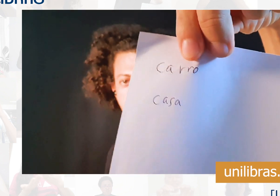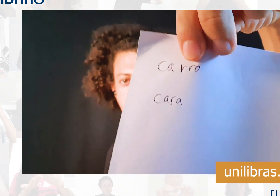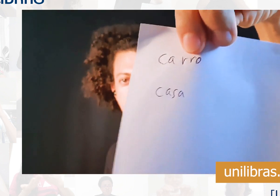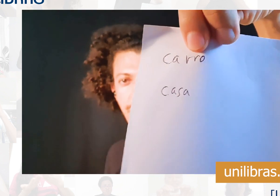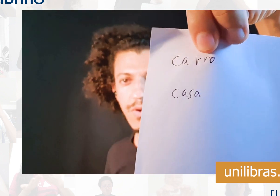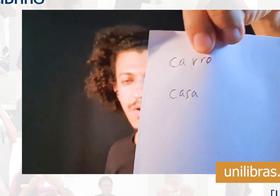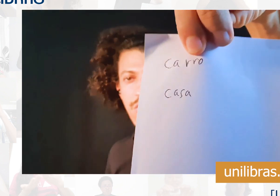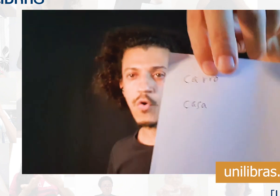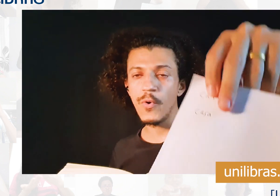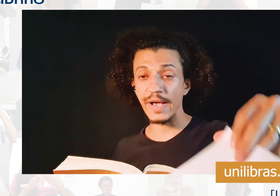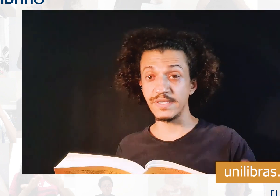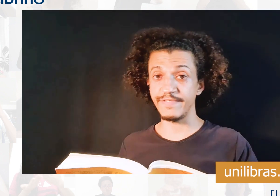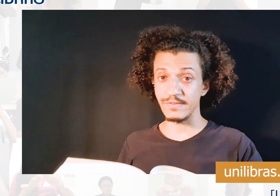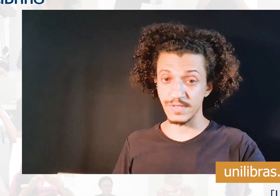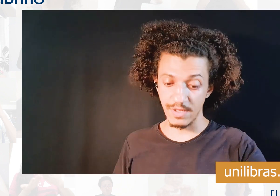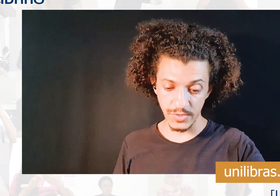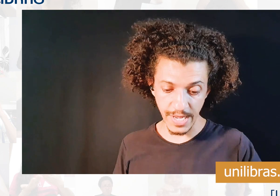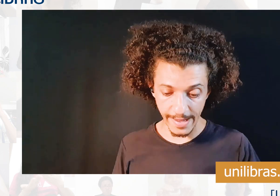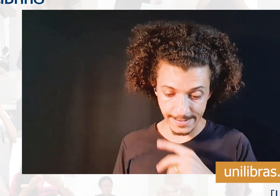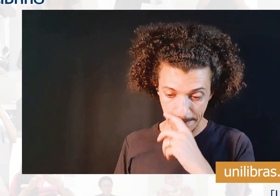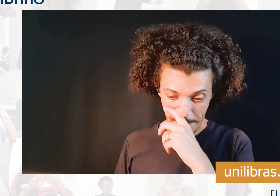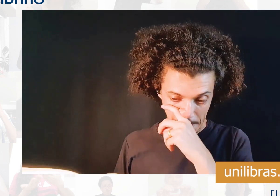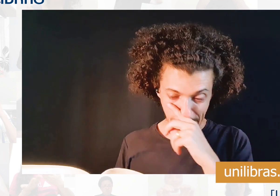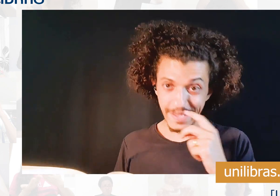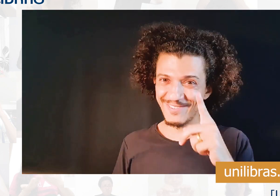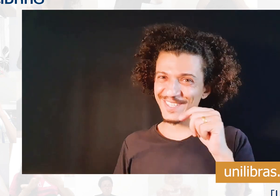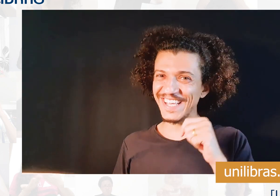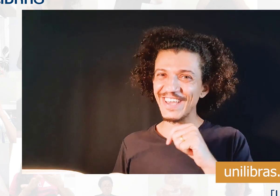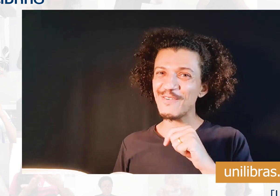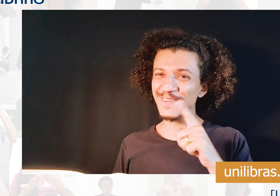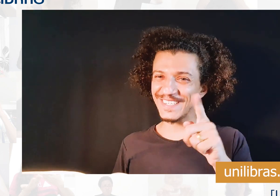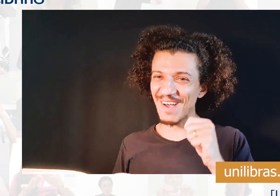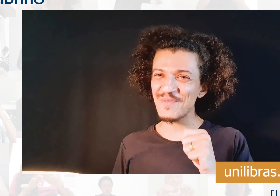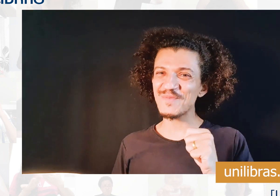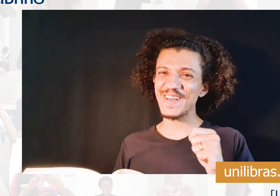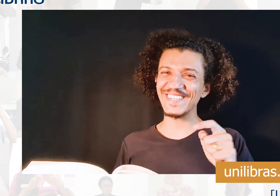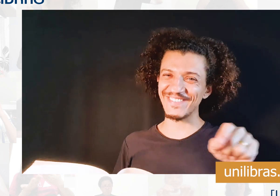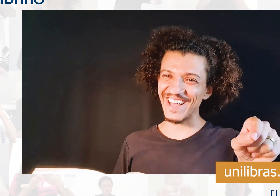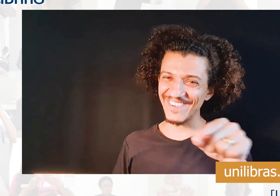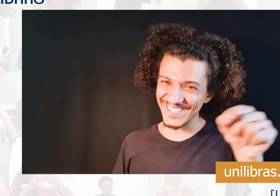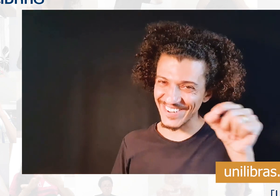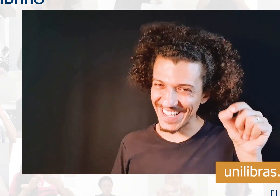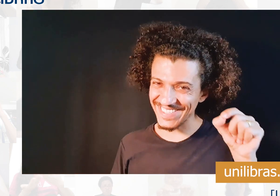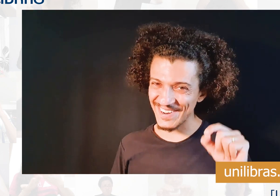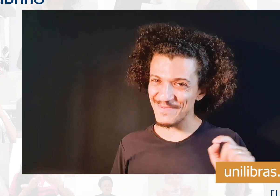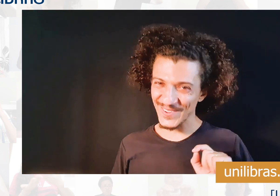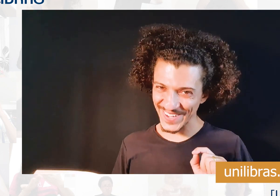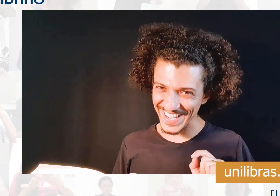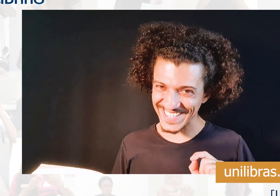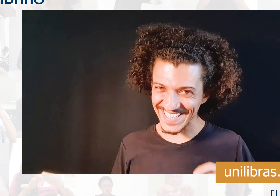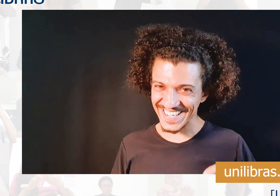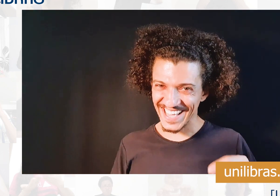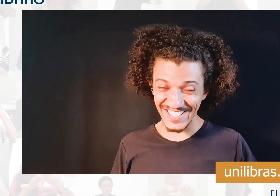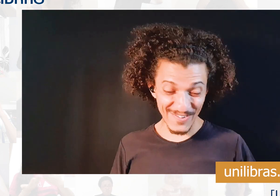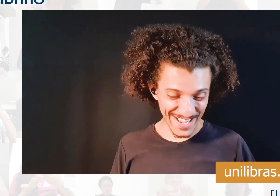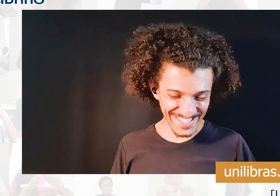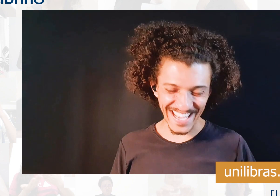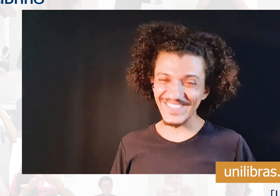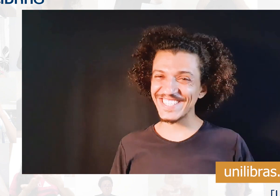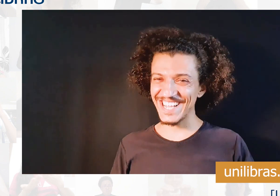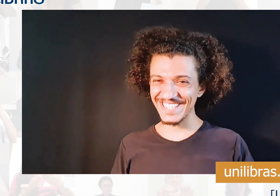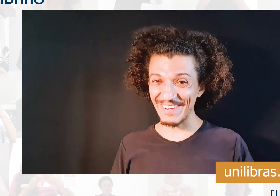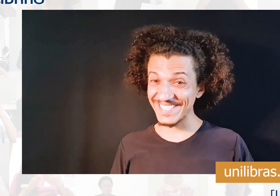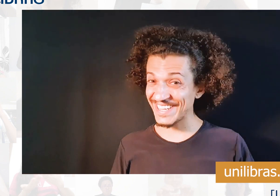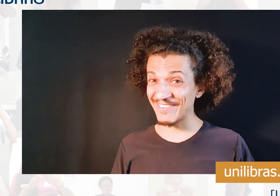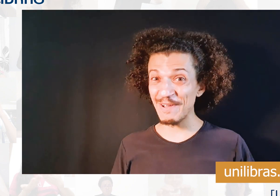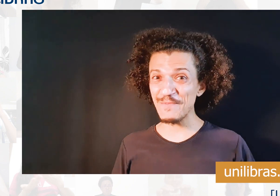faz o sinal de carro, como é que se faz o sinal de casa. E você que é ouvinte sabe muito bem disso. Você vai fazer anotação em português, de quais sinais